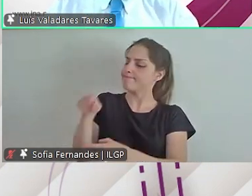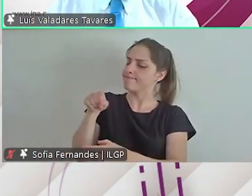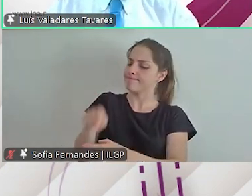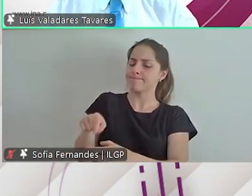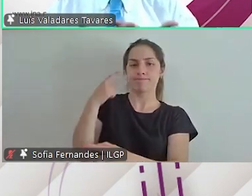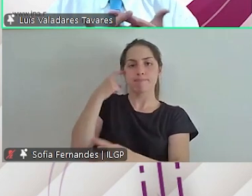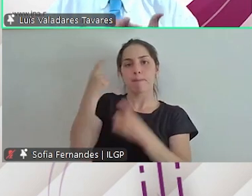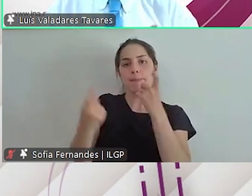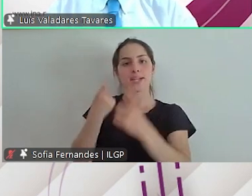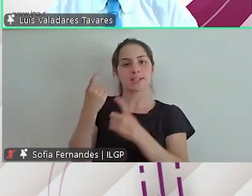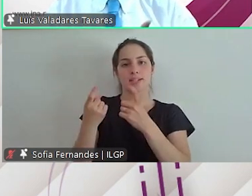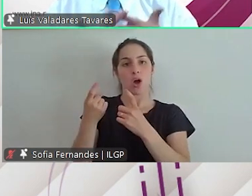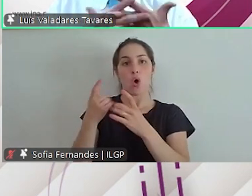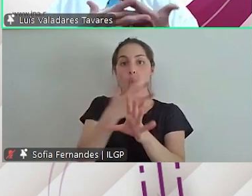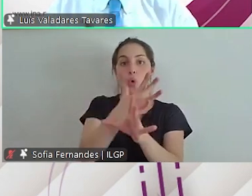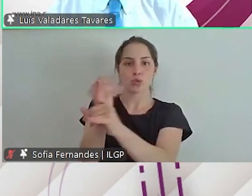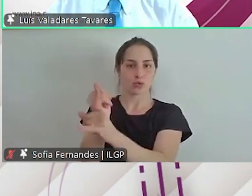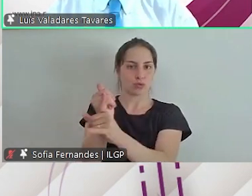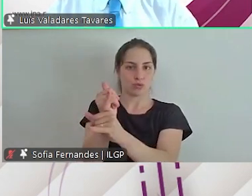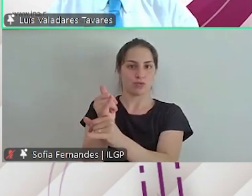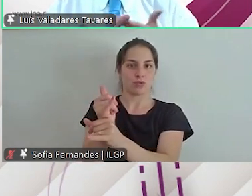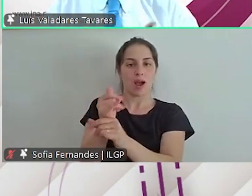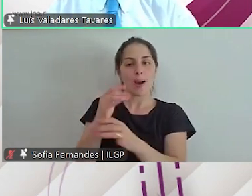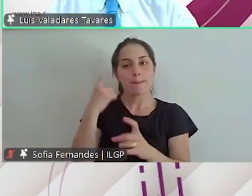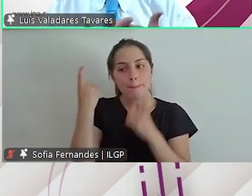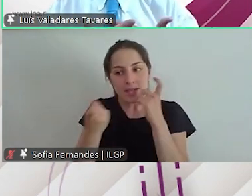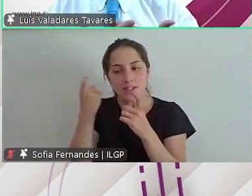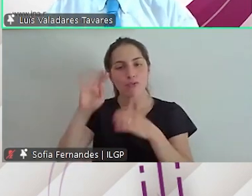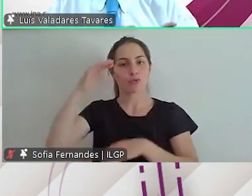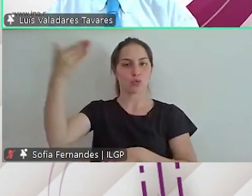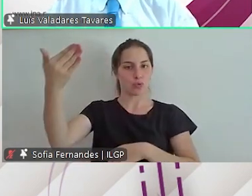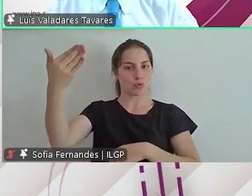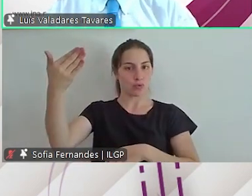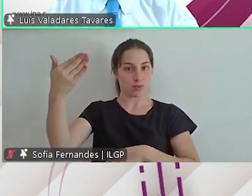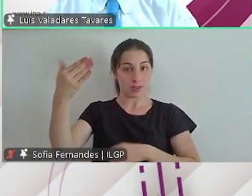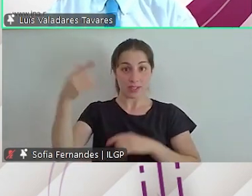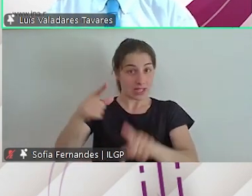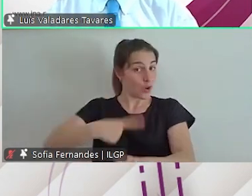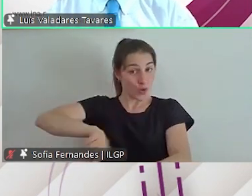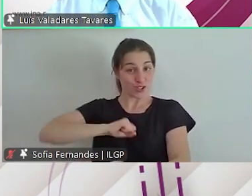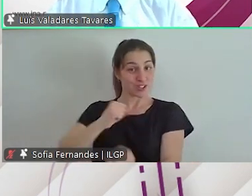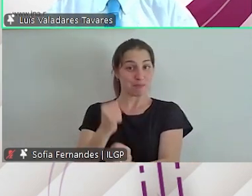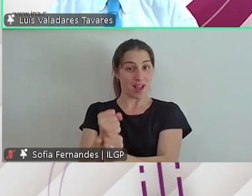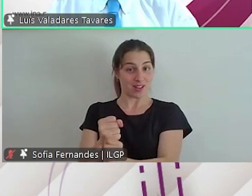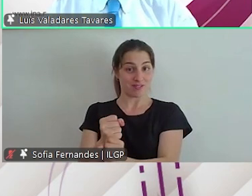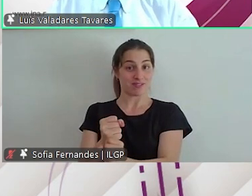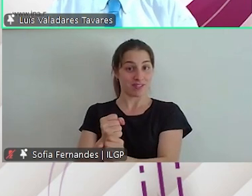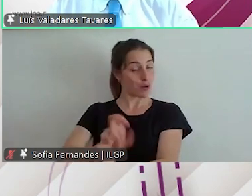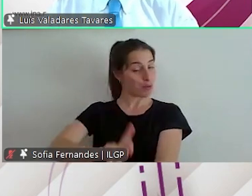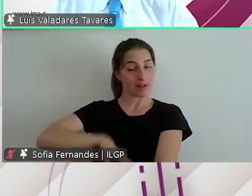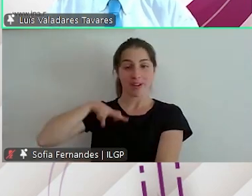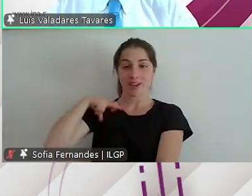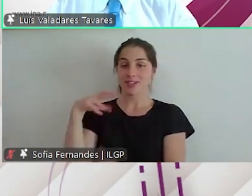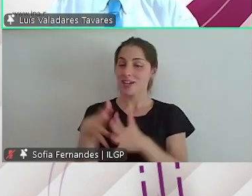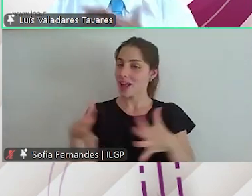nos outros e que pensa no futuro. E tudo isso é algo que enriquece muito a realização de cada